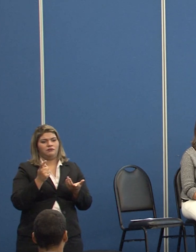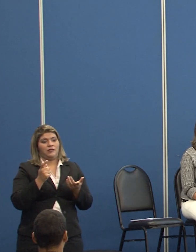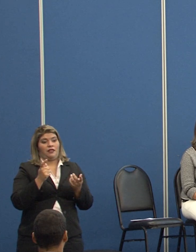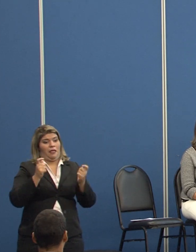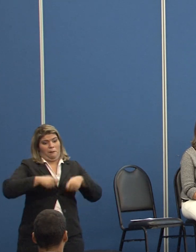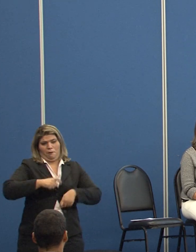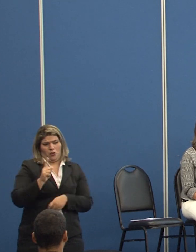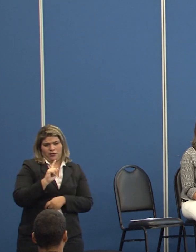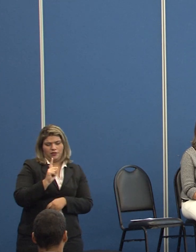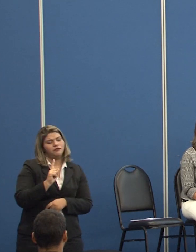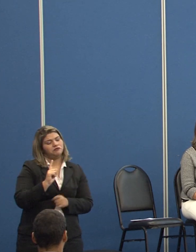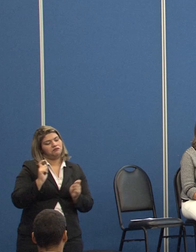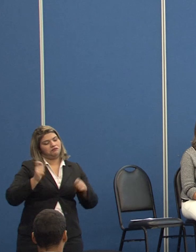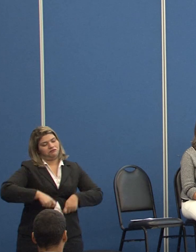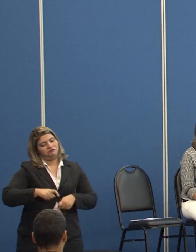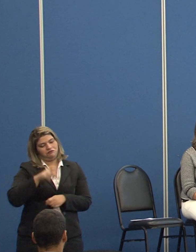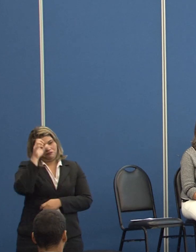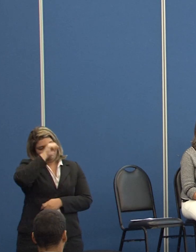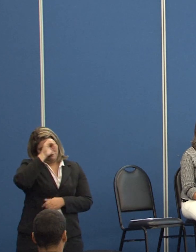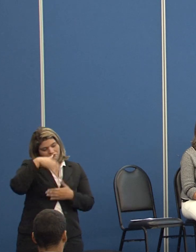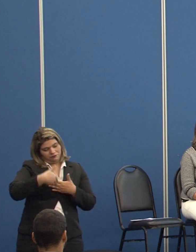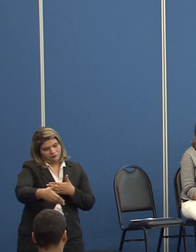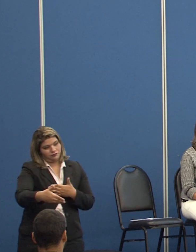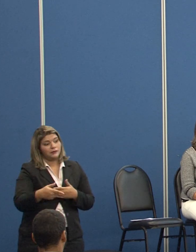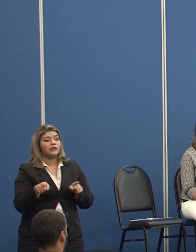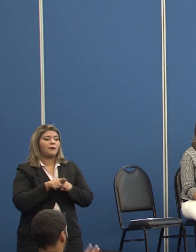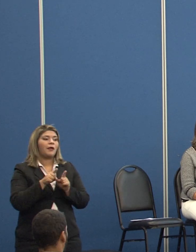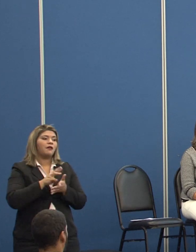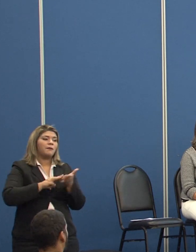ensino-aprendizagem. Metodologias e recursos que